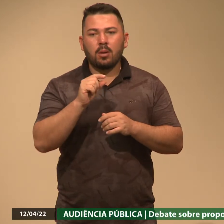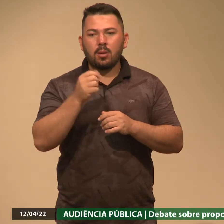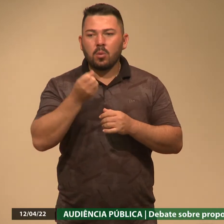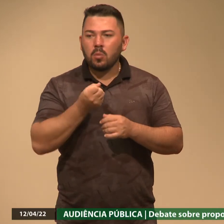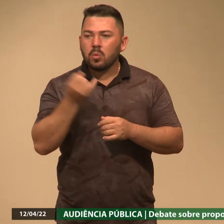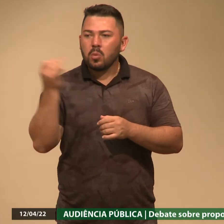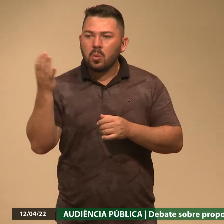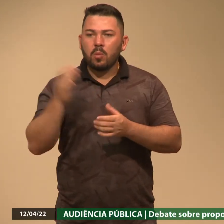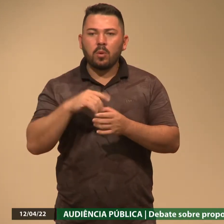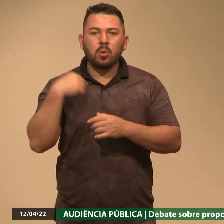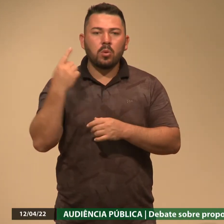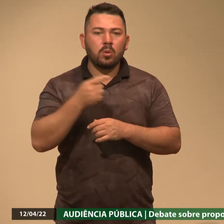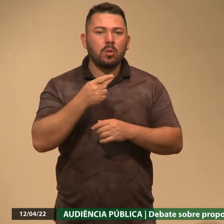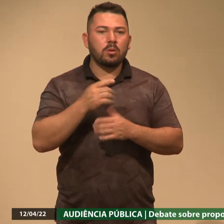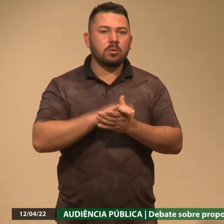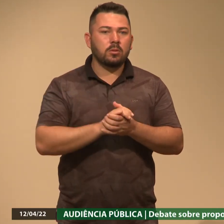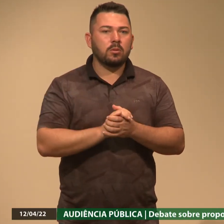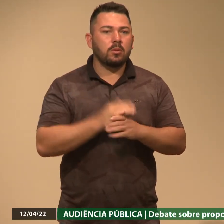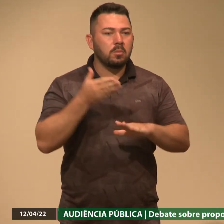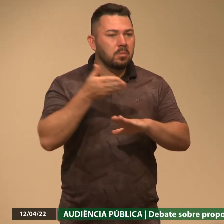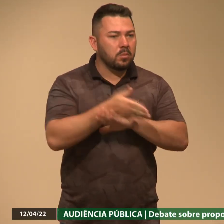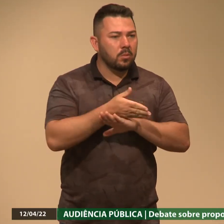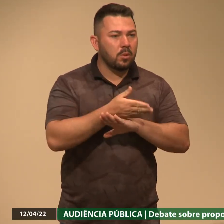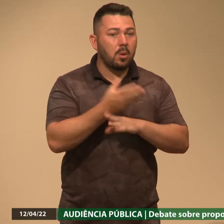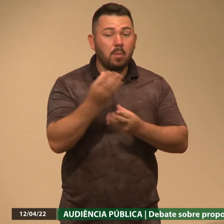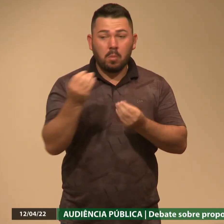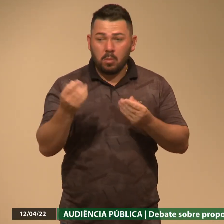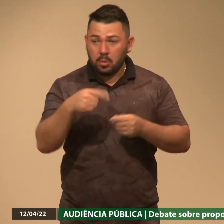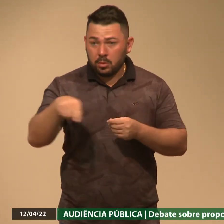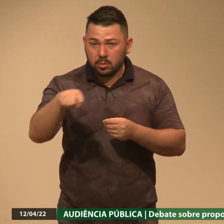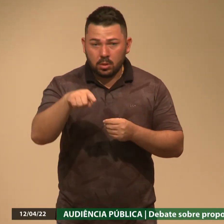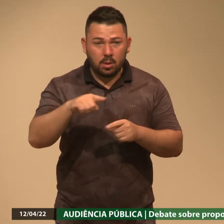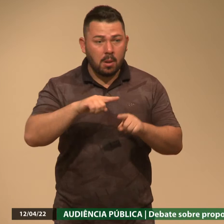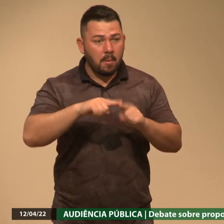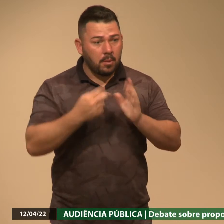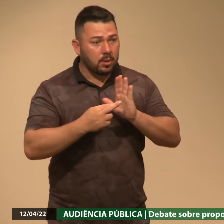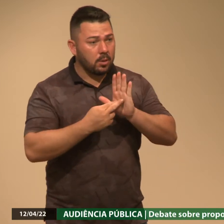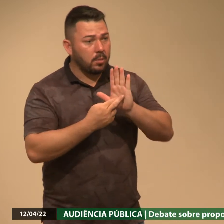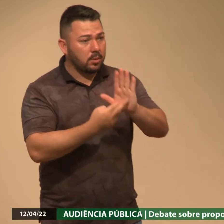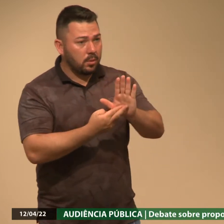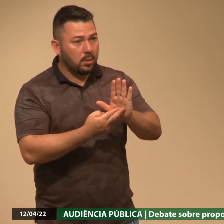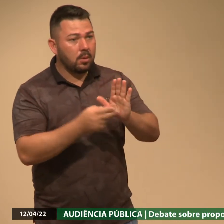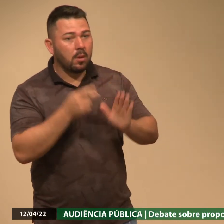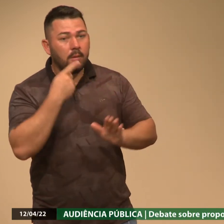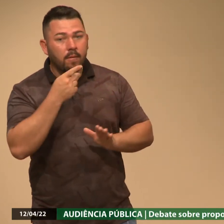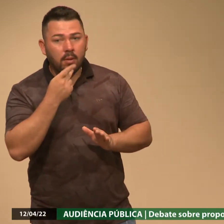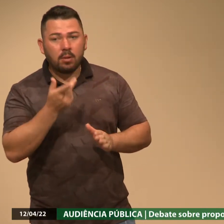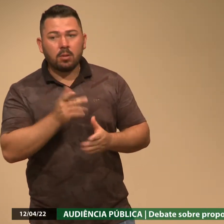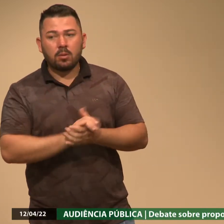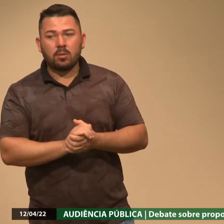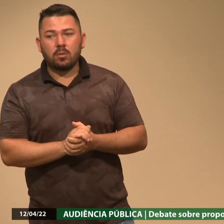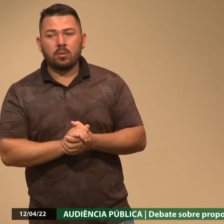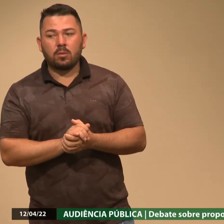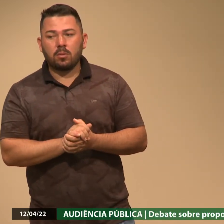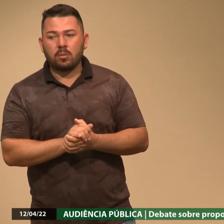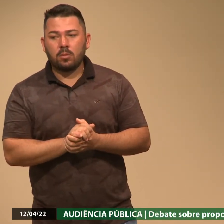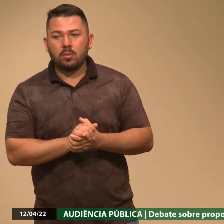porque nós estamos aqui apesar de sermos muitos mas representativamente falando